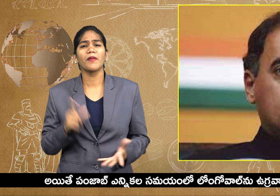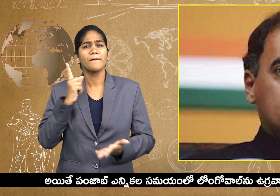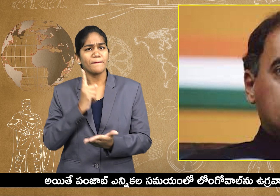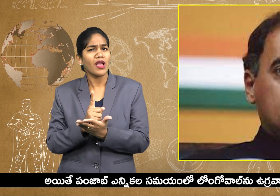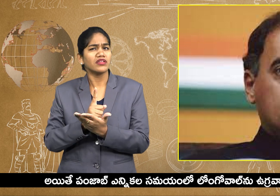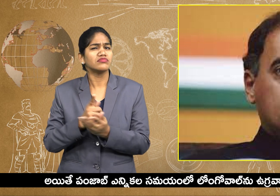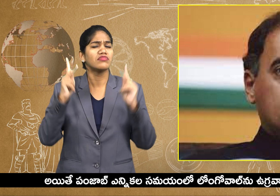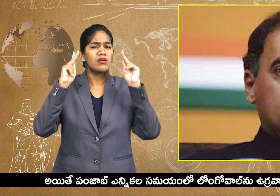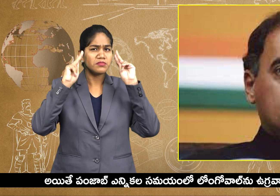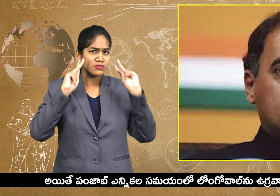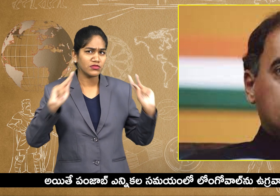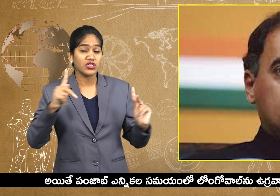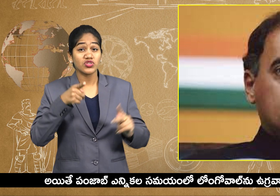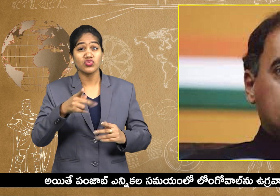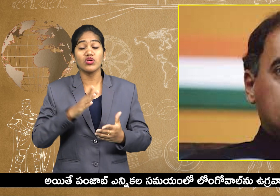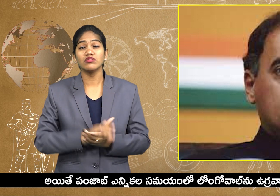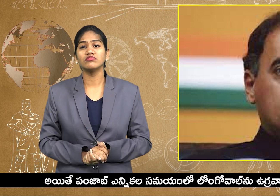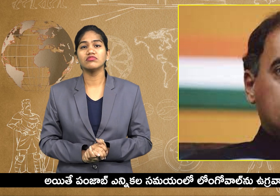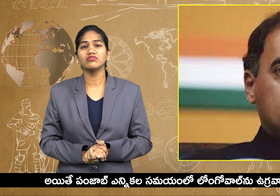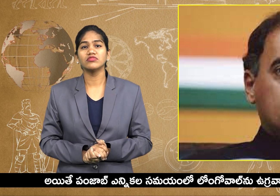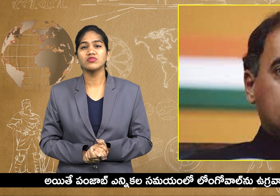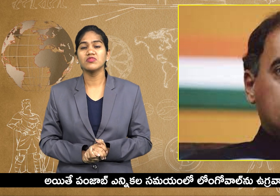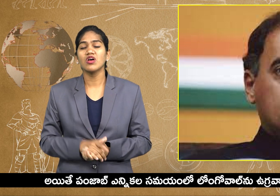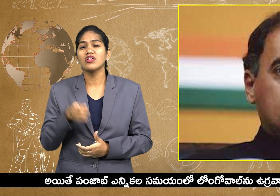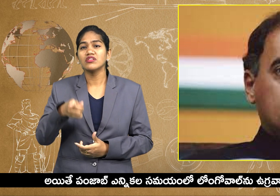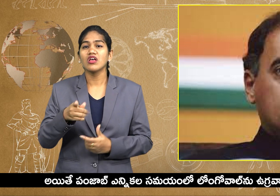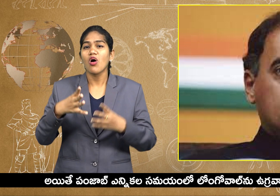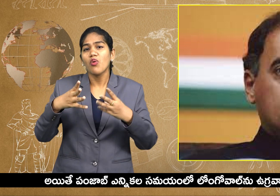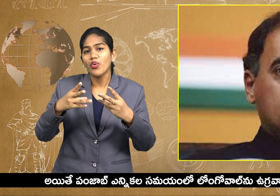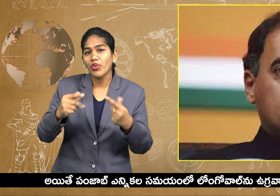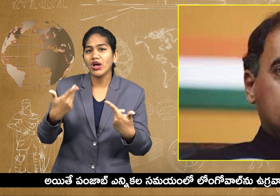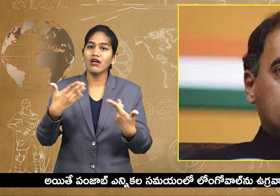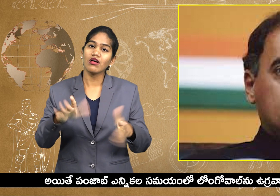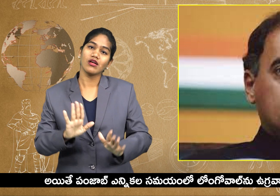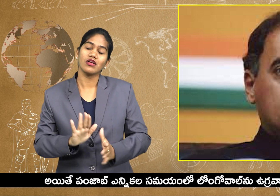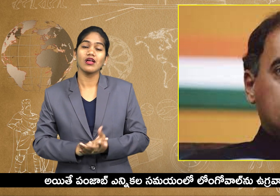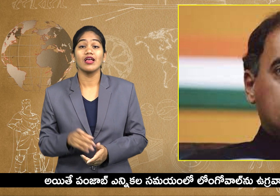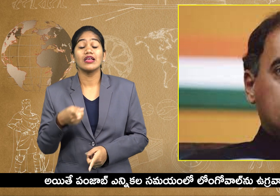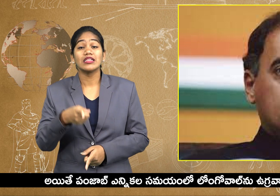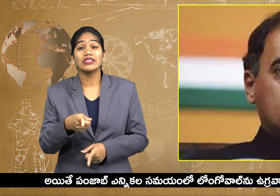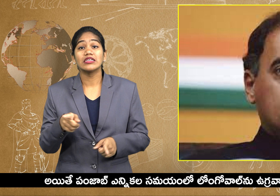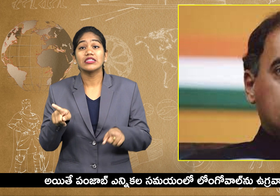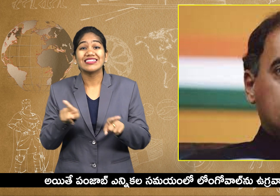అయితే పంజాబ్ ఎన్నికల సమయంలో లాంగోవాల్ను ఉగ్రవాదులు హతమార్చడంతో